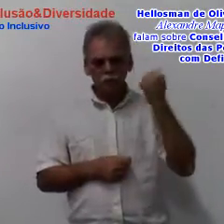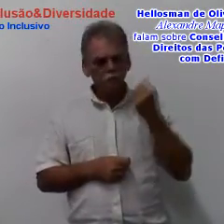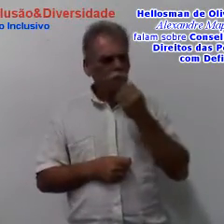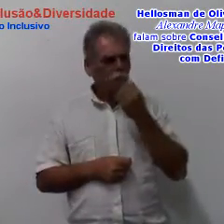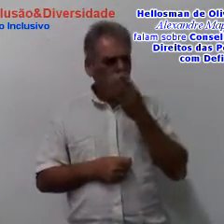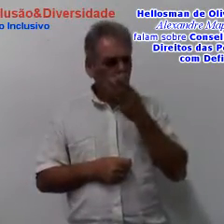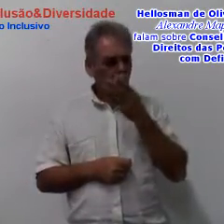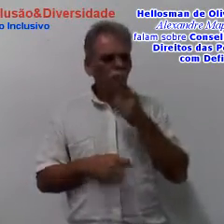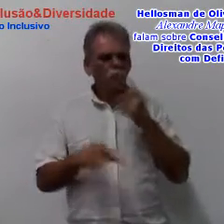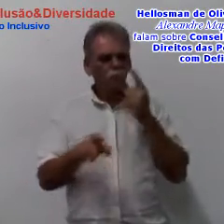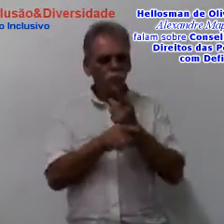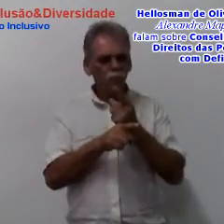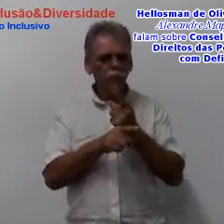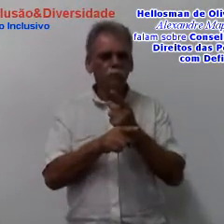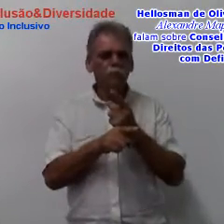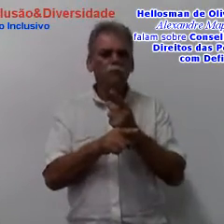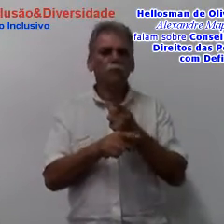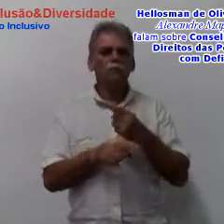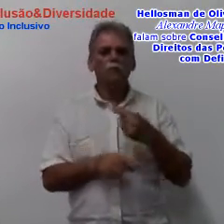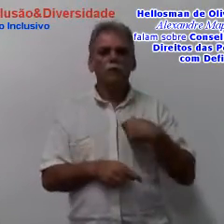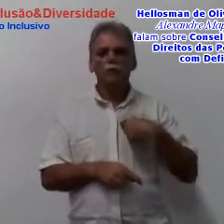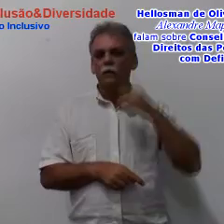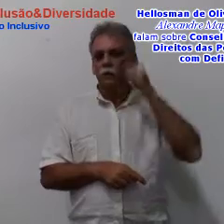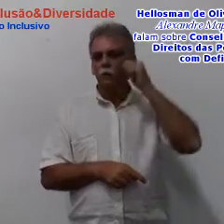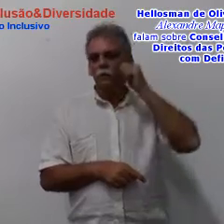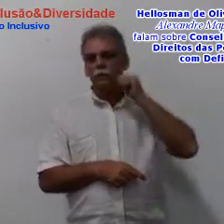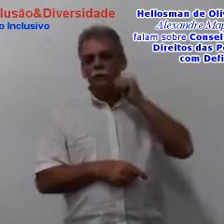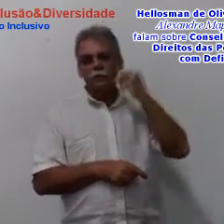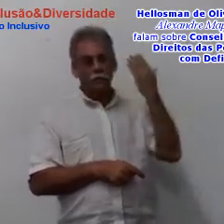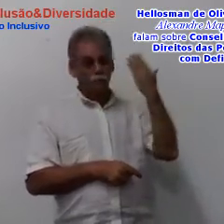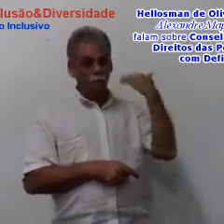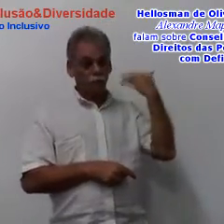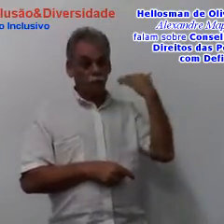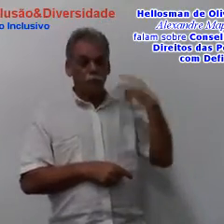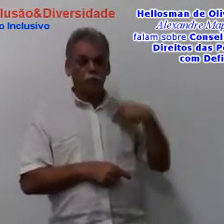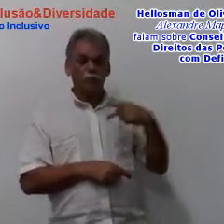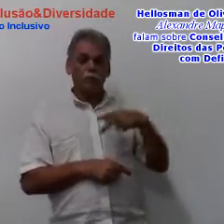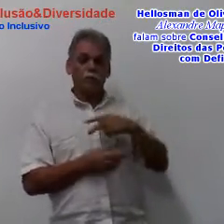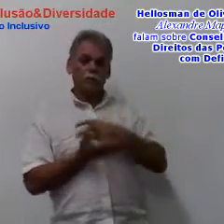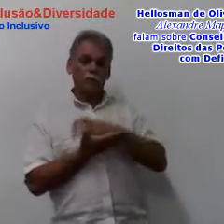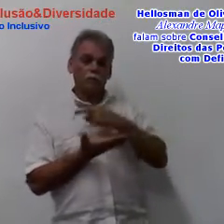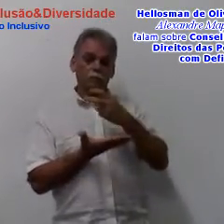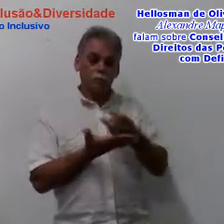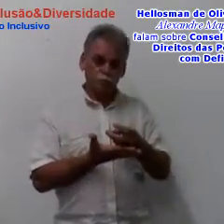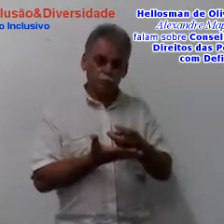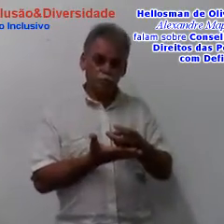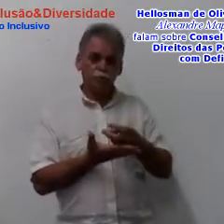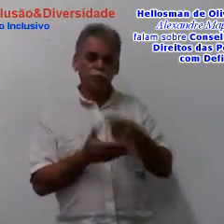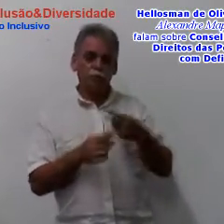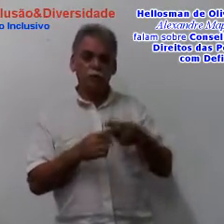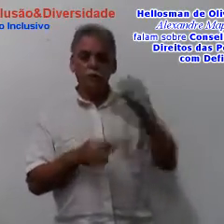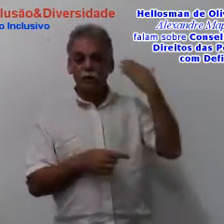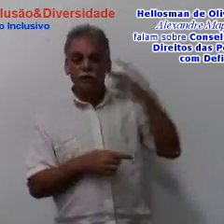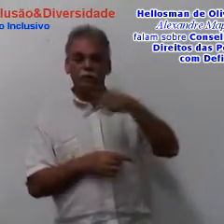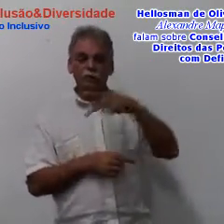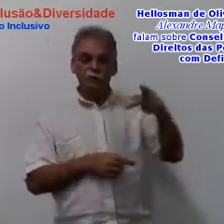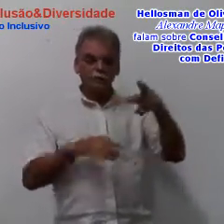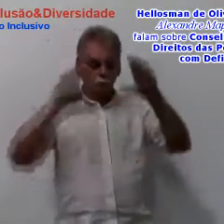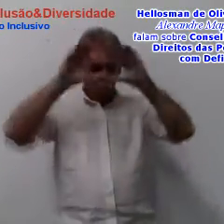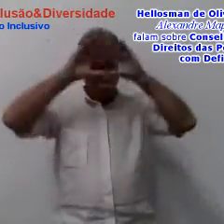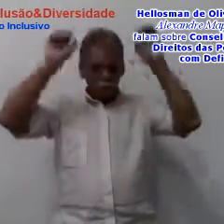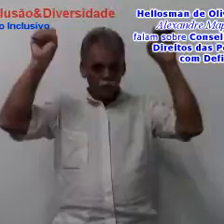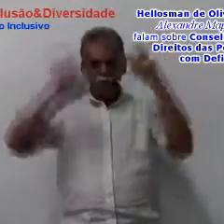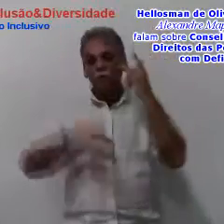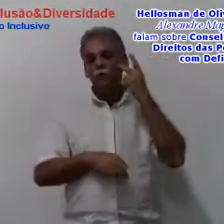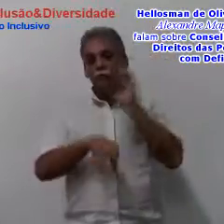teve um embate, que foi bastante interessante, que garantiu, né, que eu até pouco tempo era o presidente do